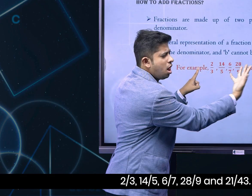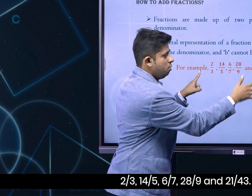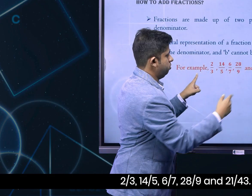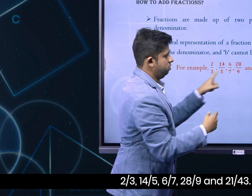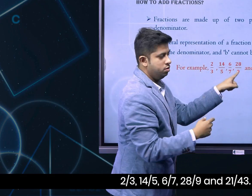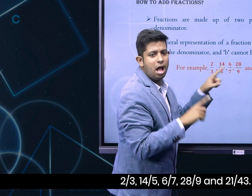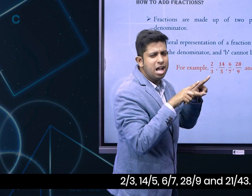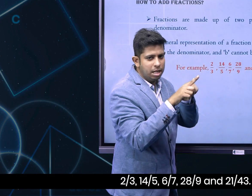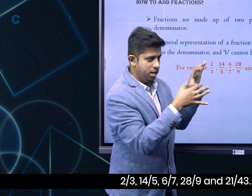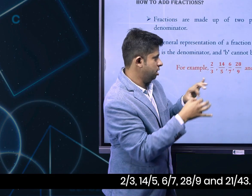21/43.